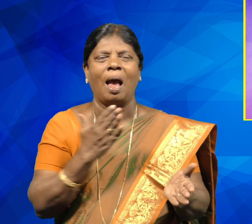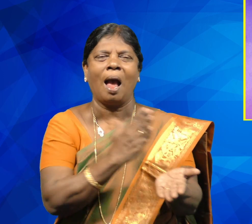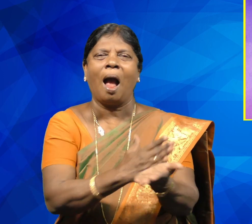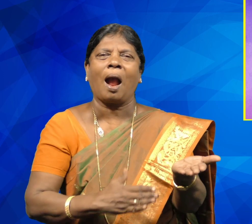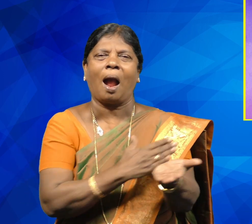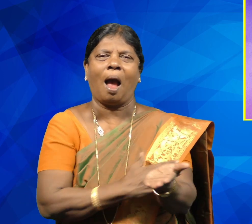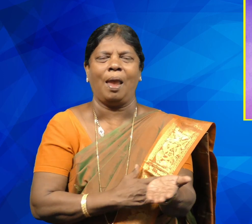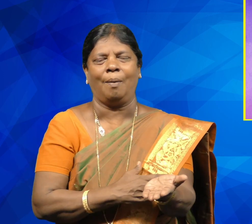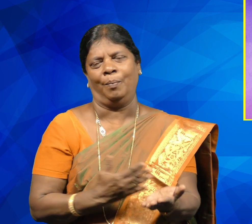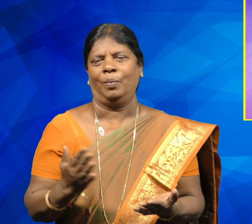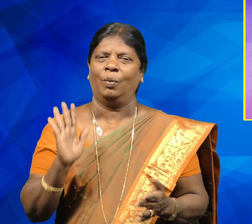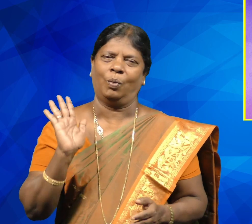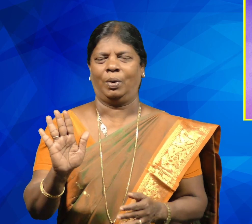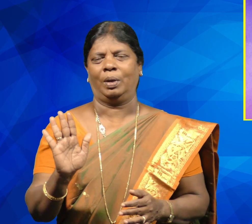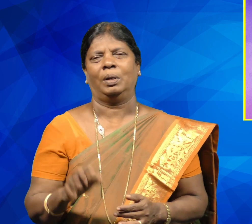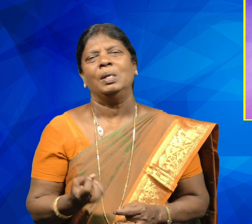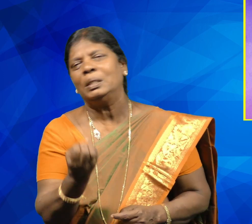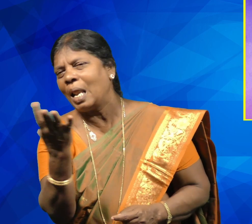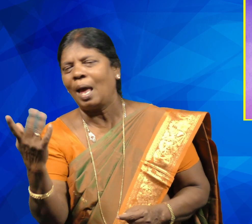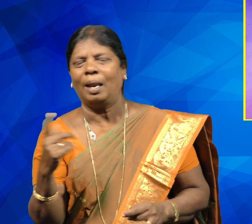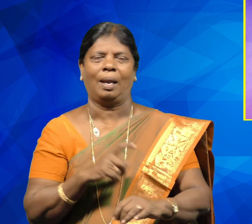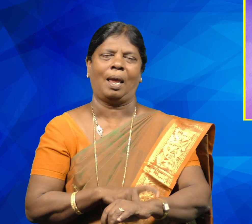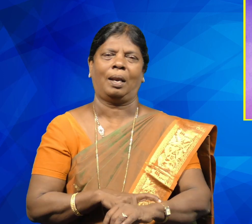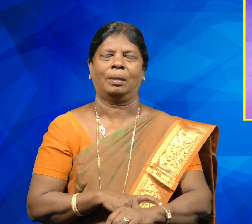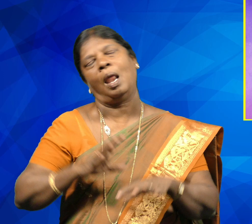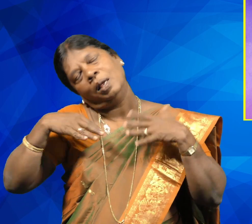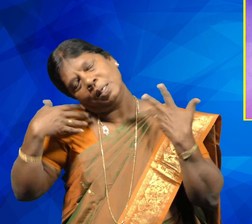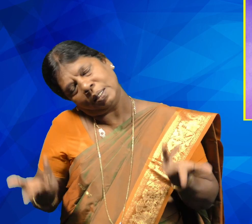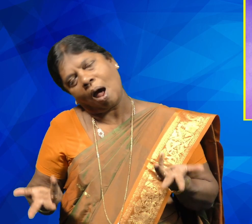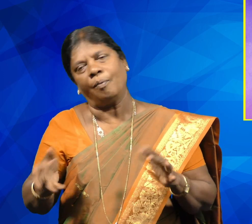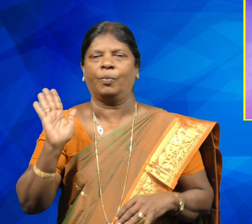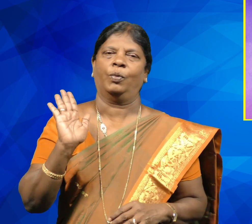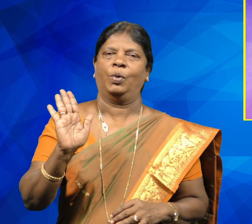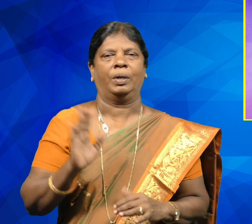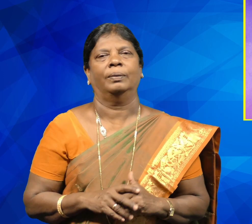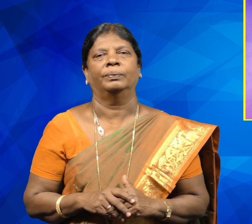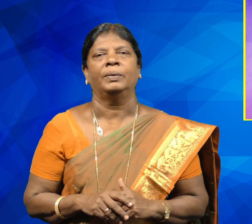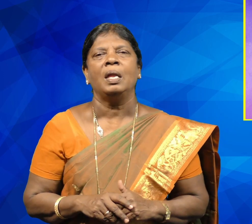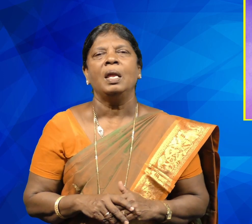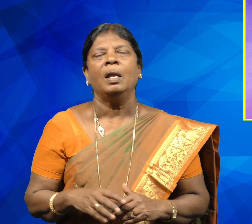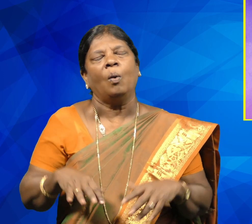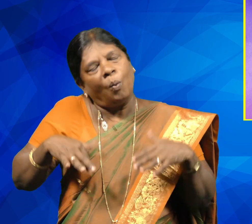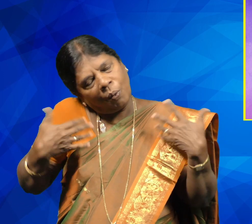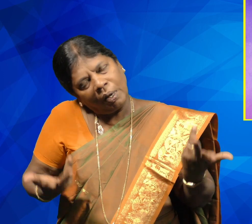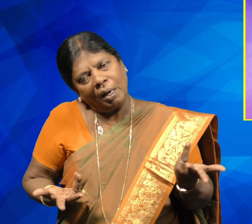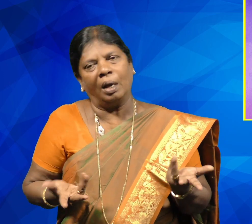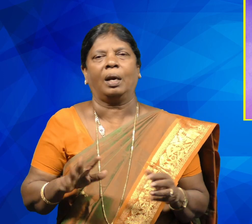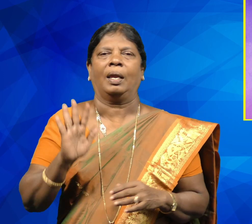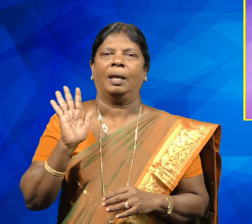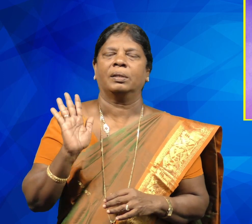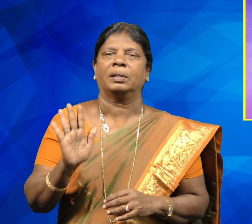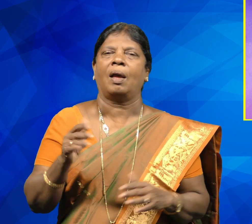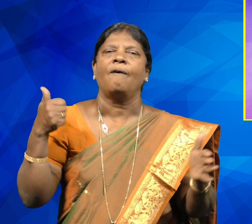மனிதர்களுக்கு காயம் ஏற்படுகிறது. சில நேரங்களிலே உயிர் சேதமும் ஏற்படுகிறது. இப்படி உயிர்